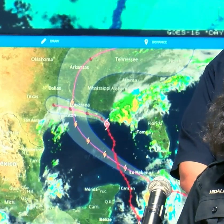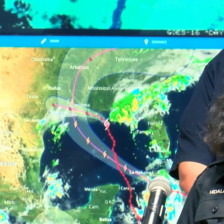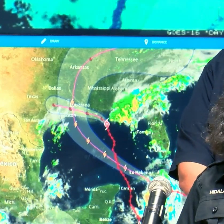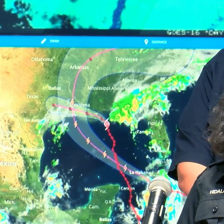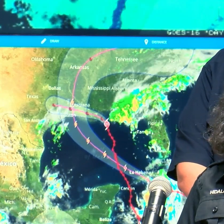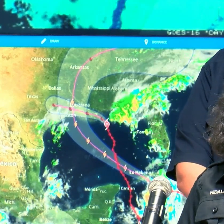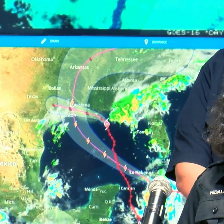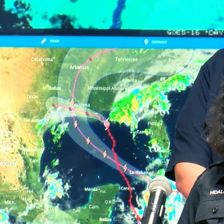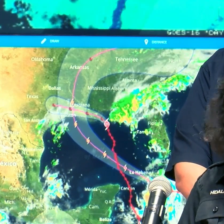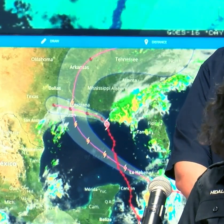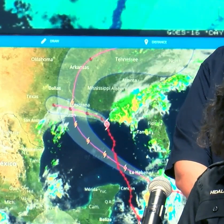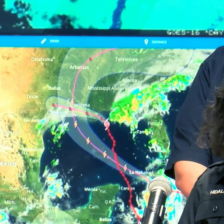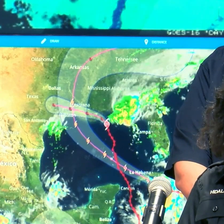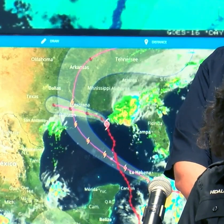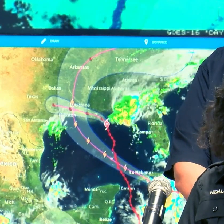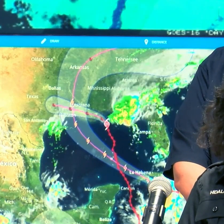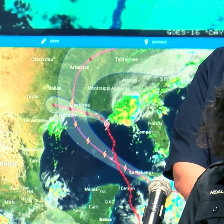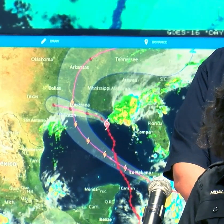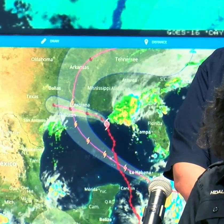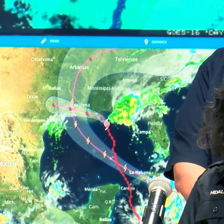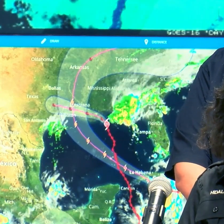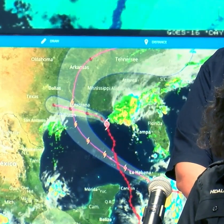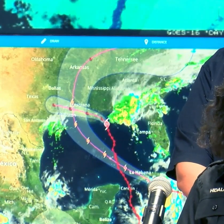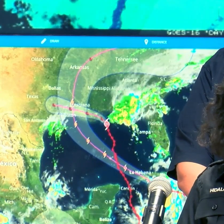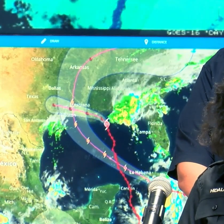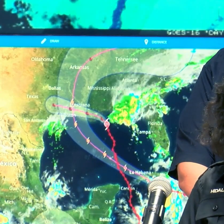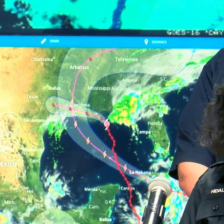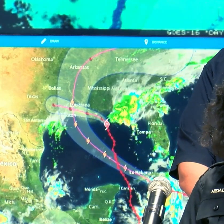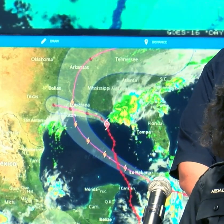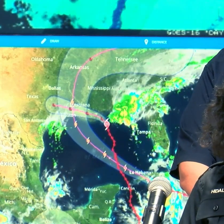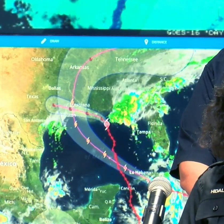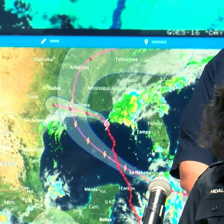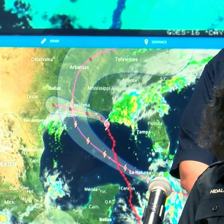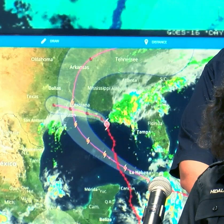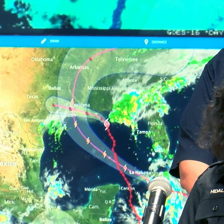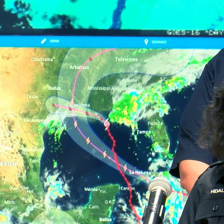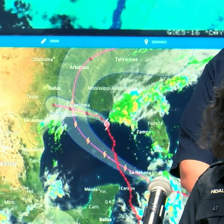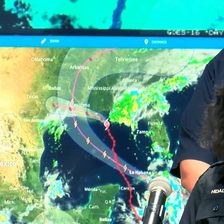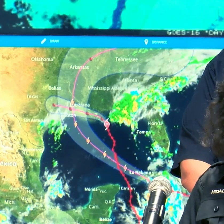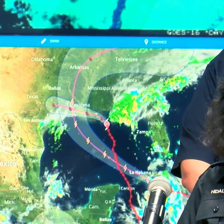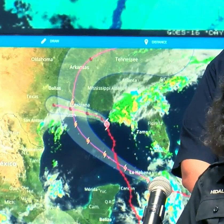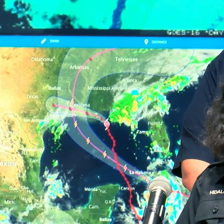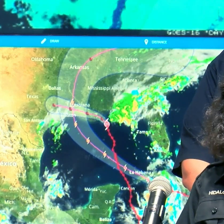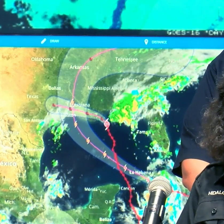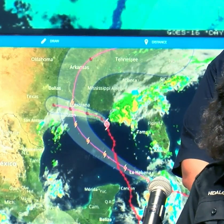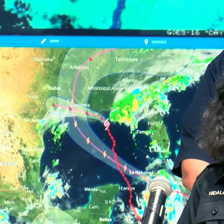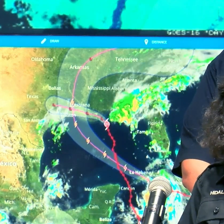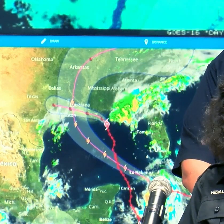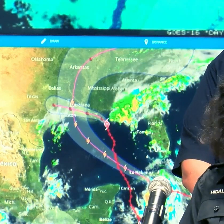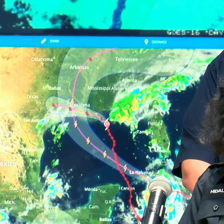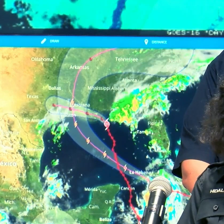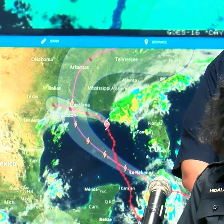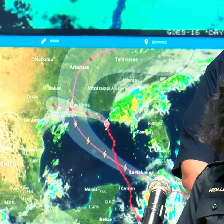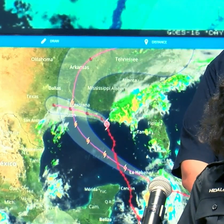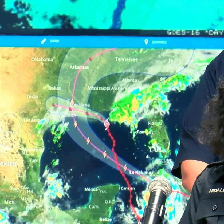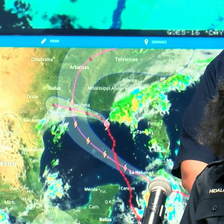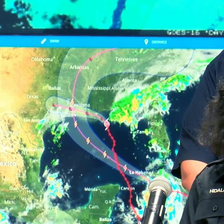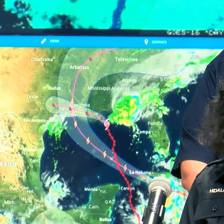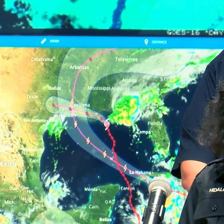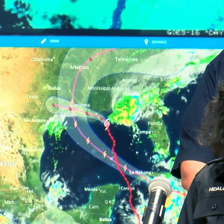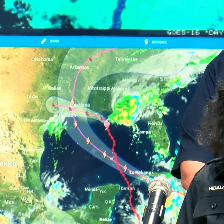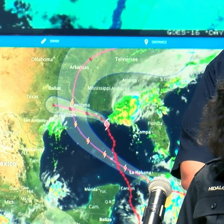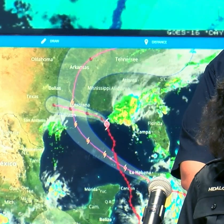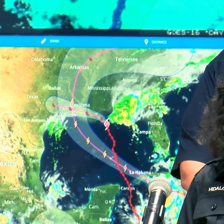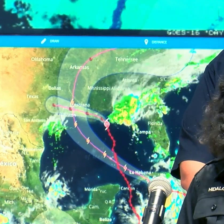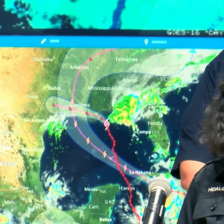ese músculo pues de responder a las emergencias. Hemos estado en contacto con nuestros socios a nivel local, estatal,